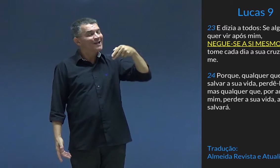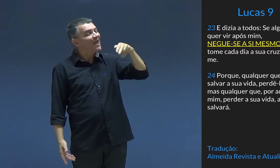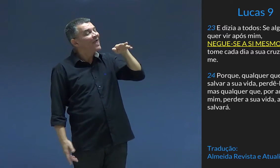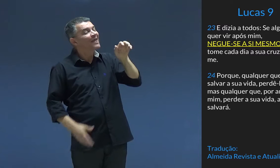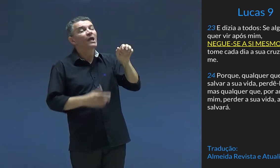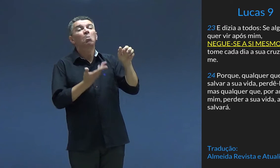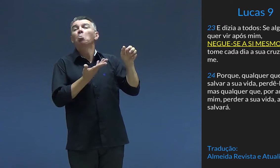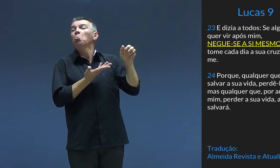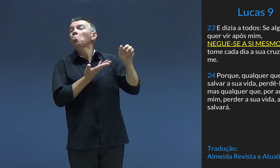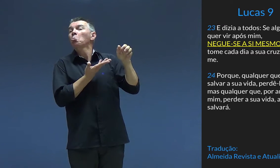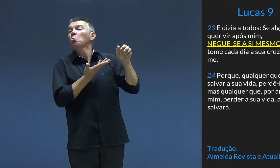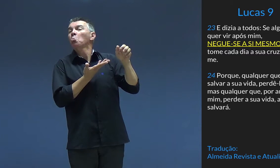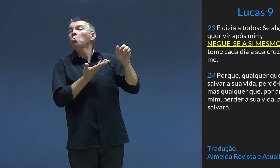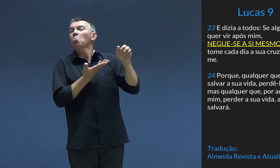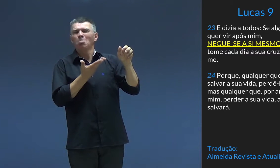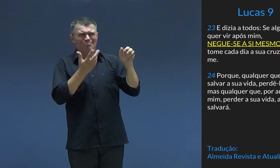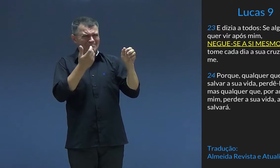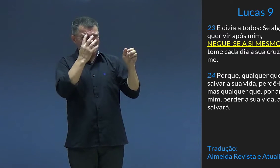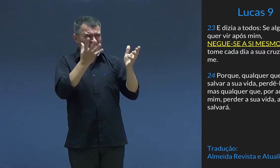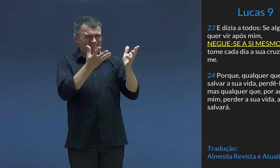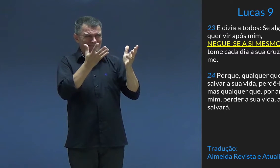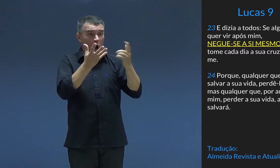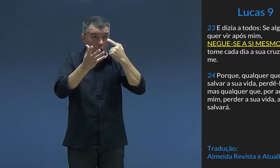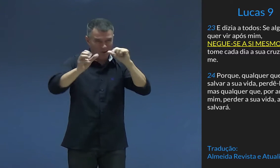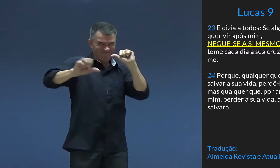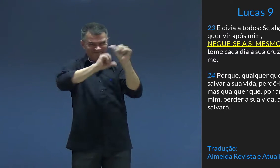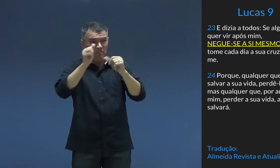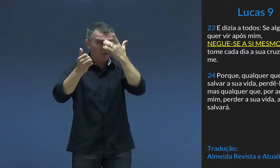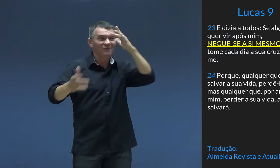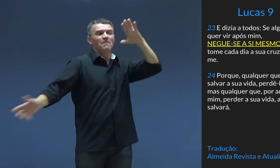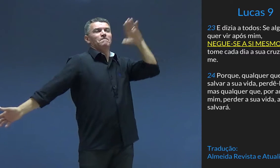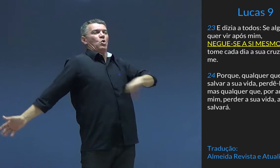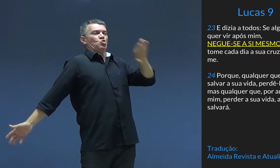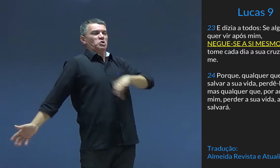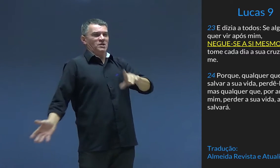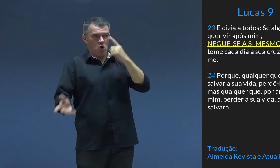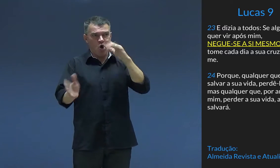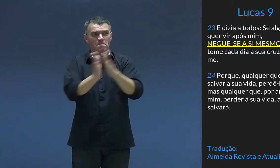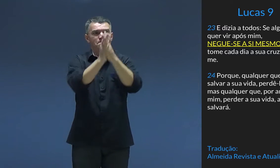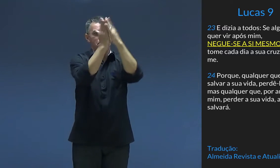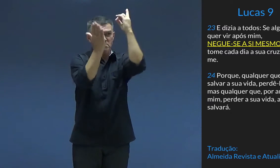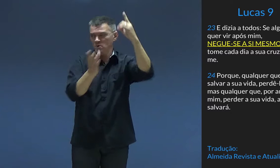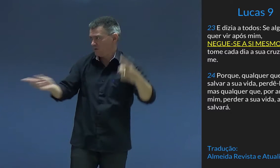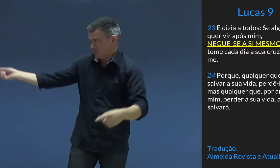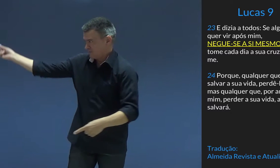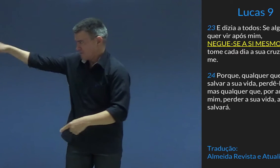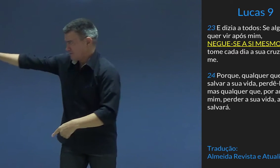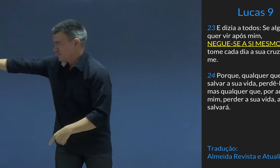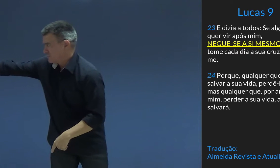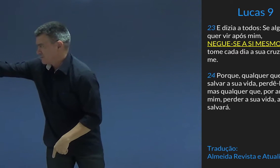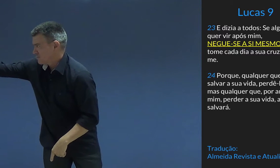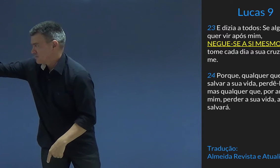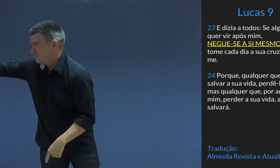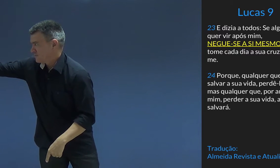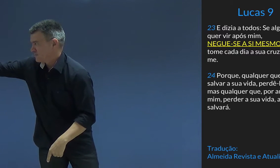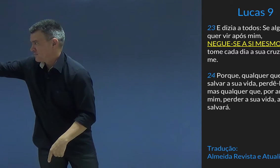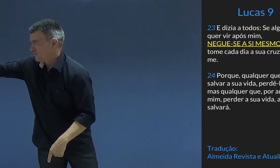mesmo. O que, que é isso? Ó. Vamos no português, na Bíblia que fala embaixo.